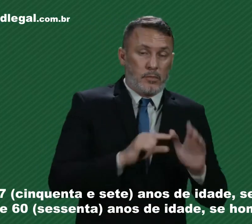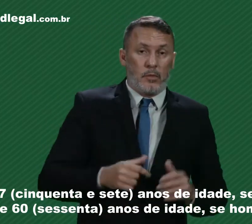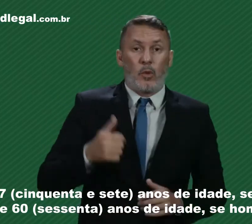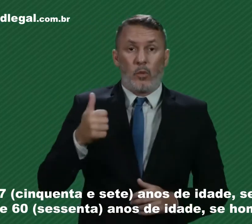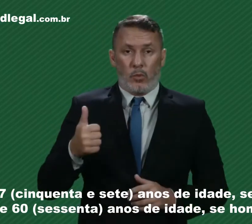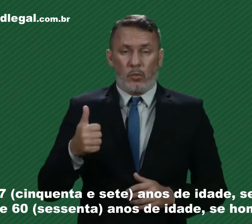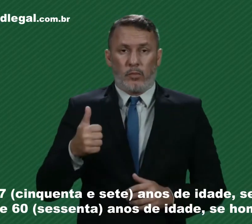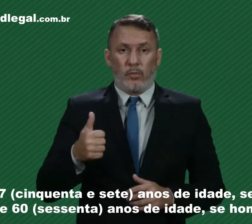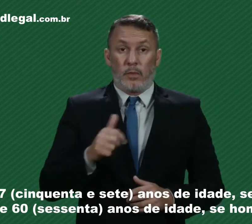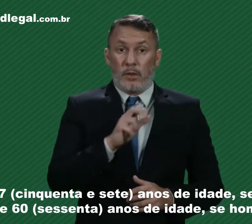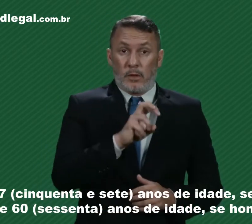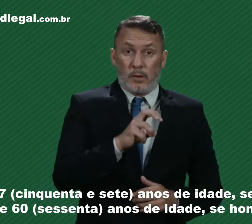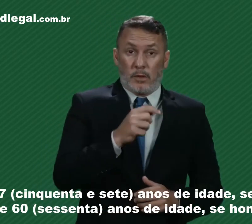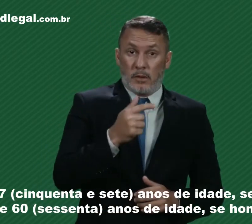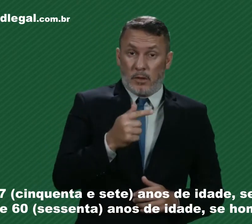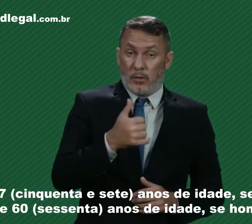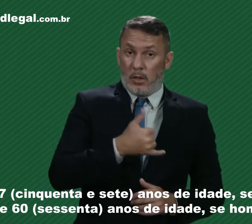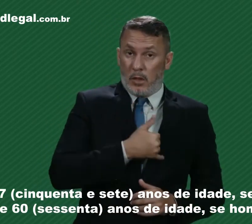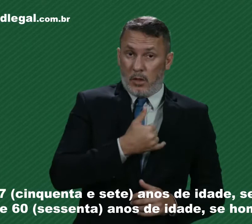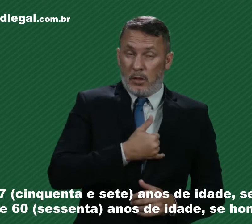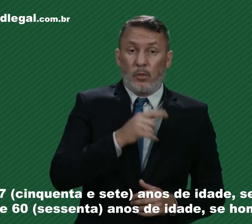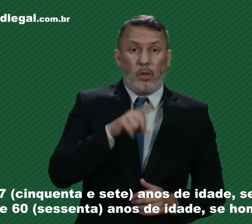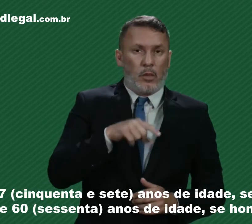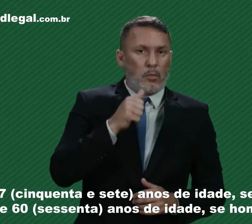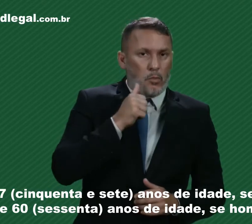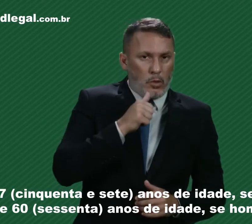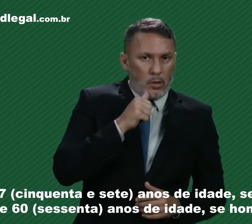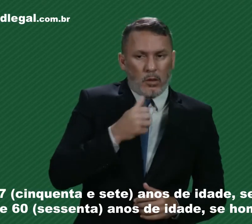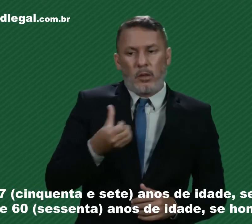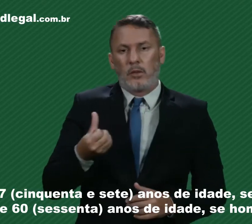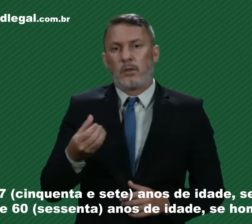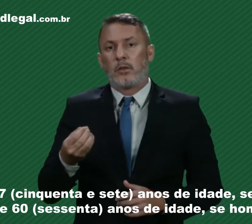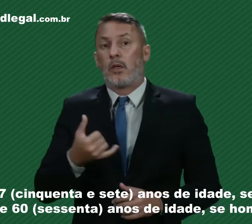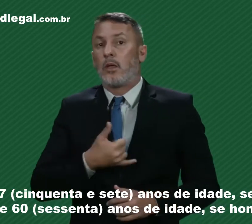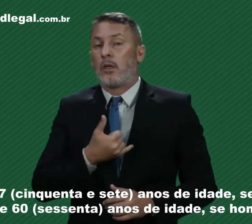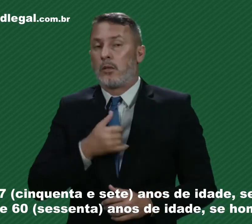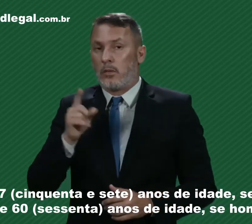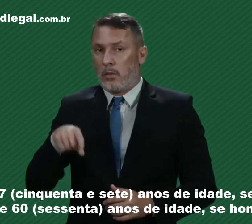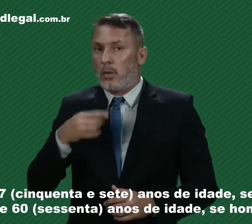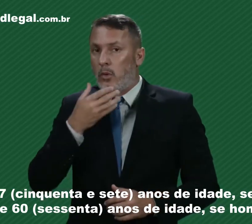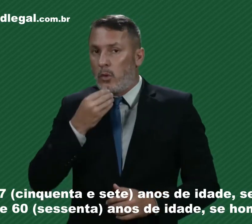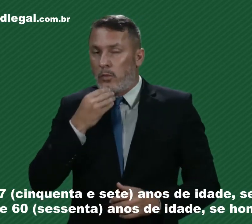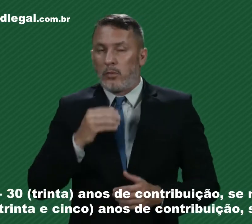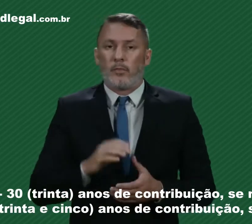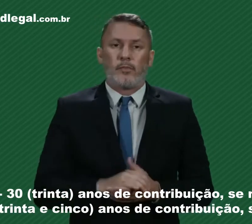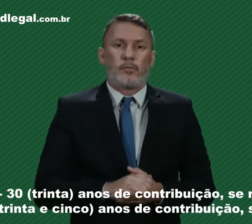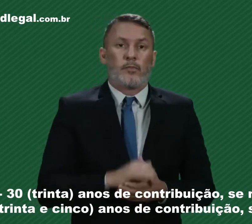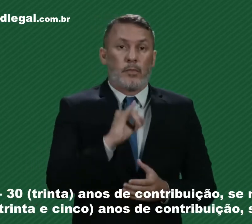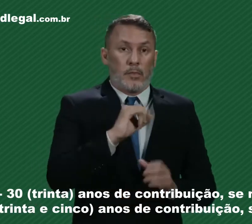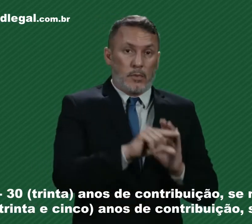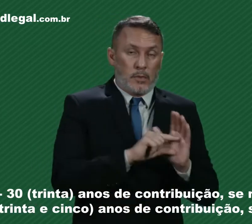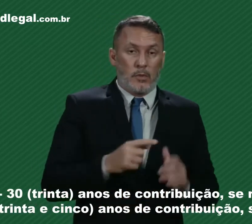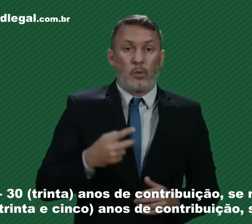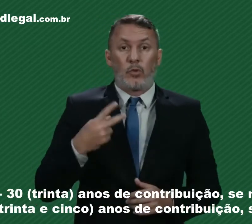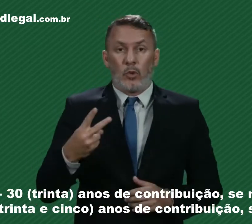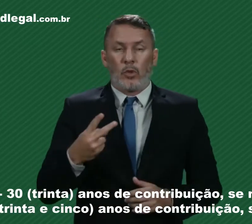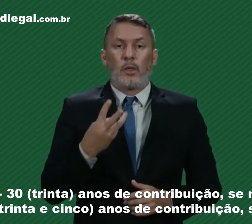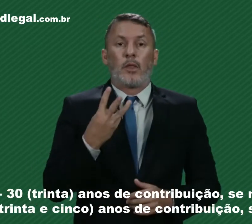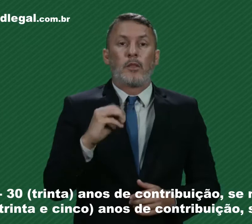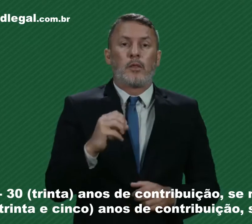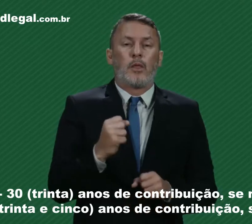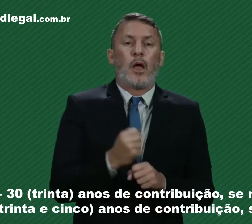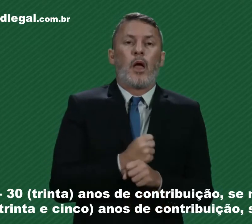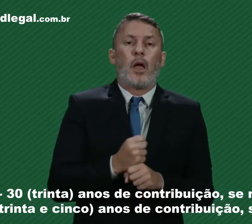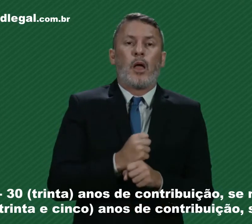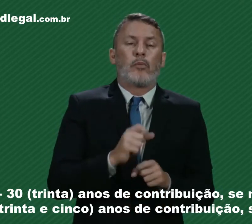1. 57 anos de idade se mulher e 60 anos de idade se homem. Inciso 2. 30